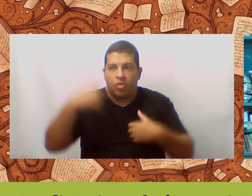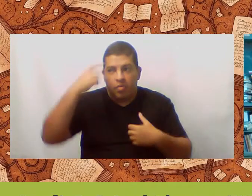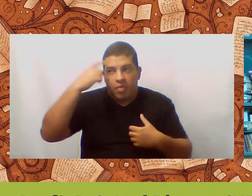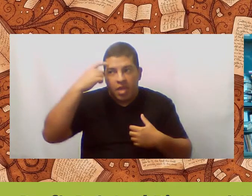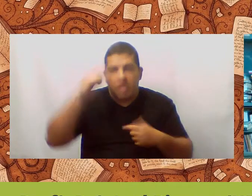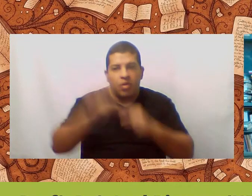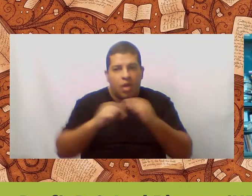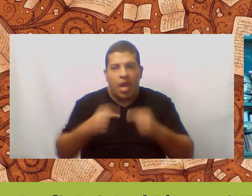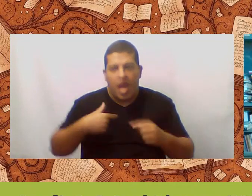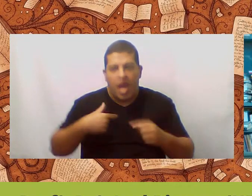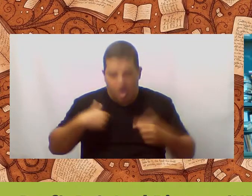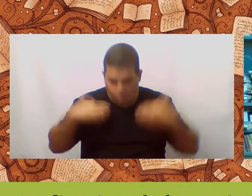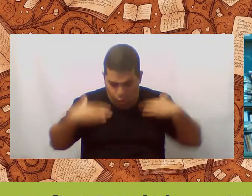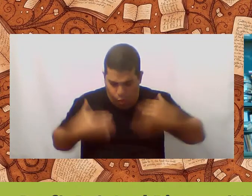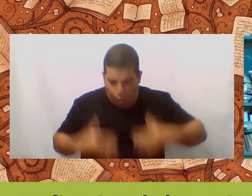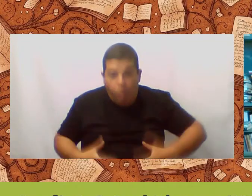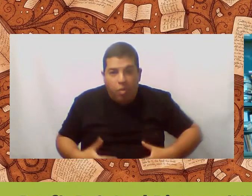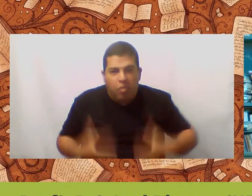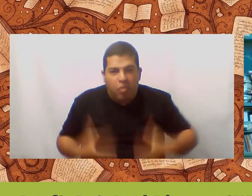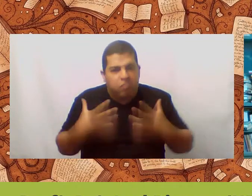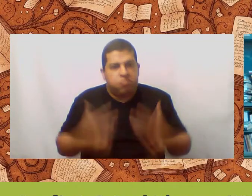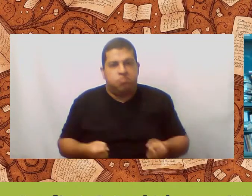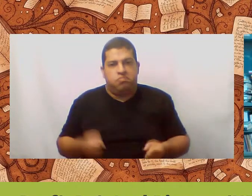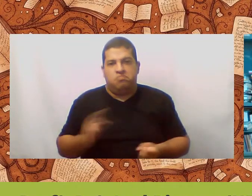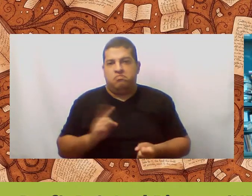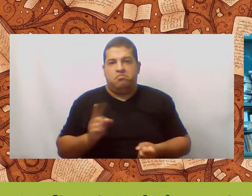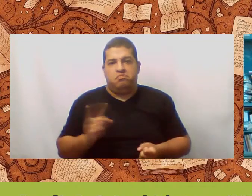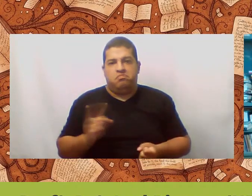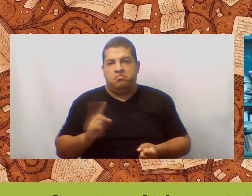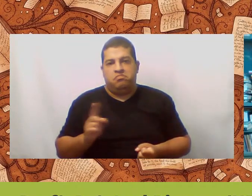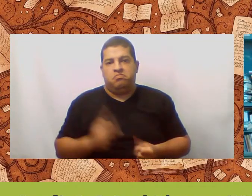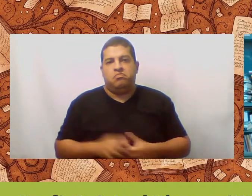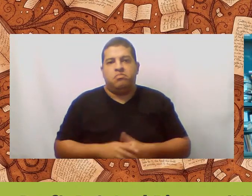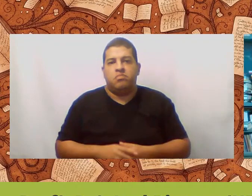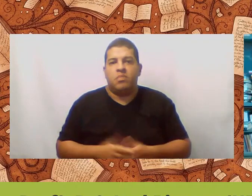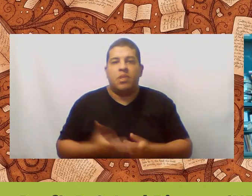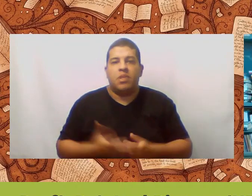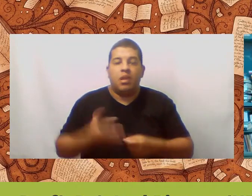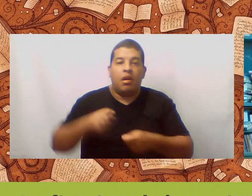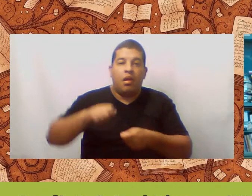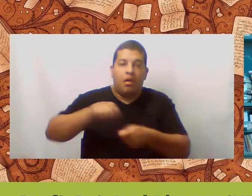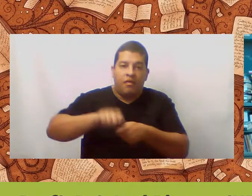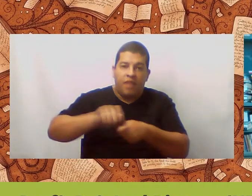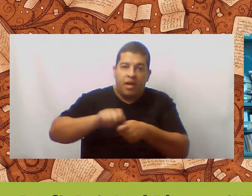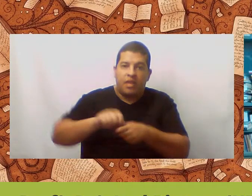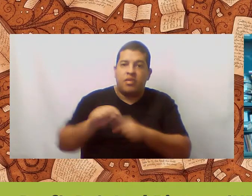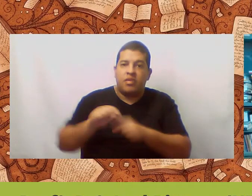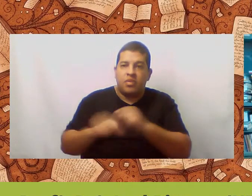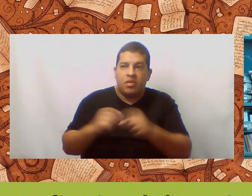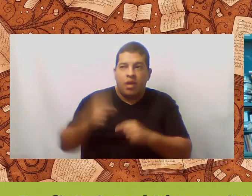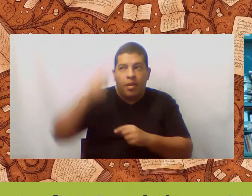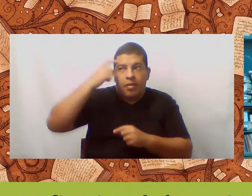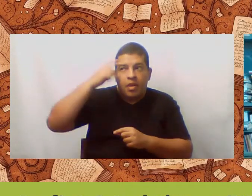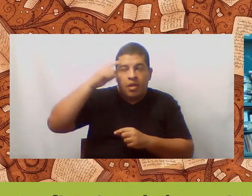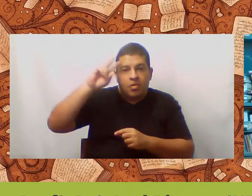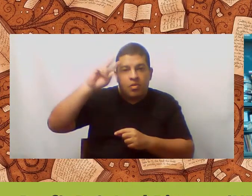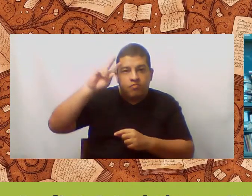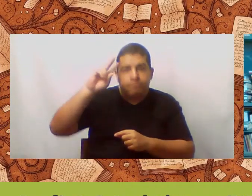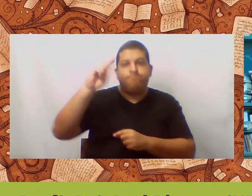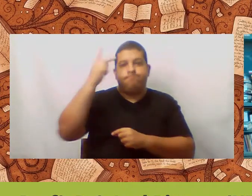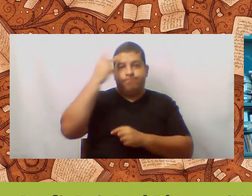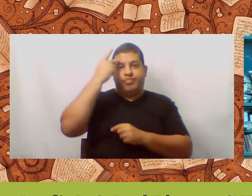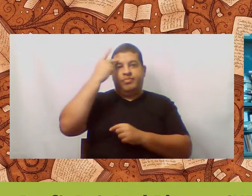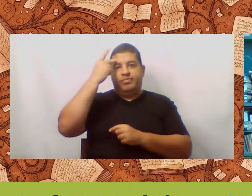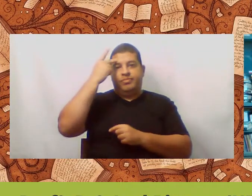corpo em que eles nasceram, né? Então eles fazem uma ruptura, né, com a